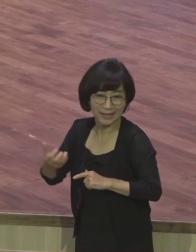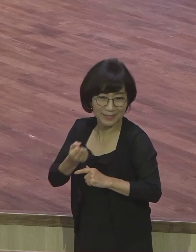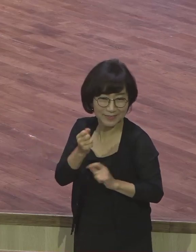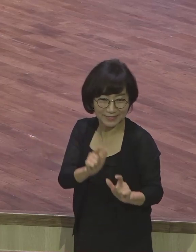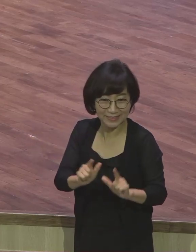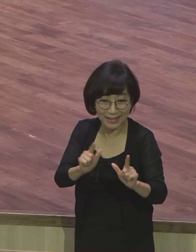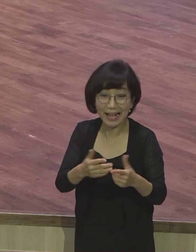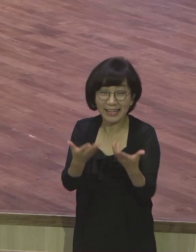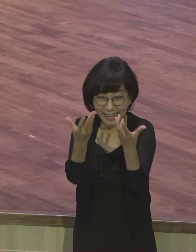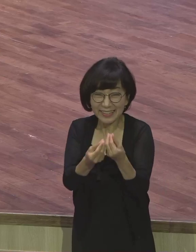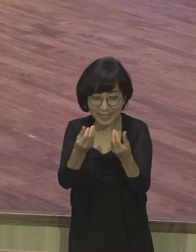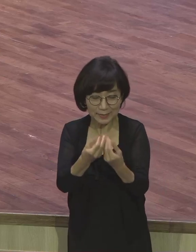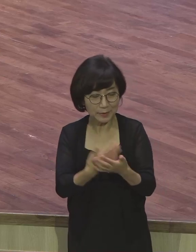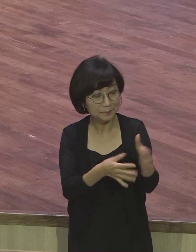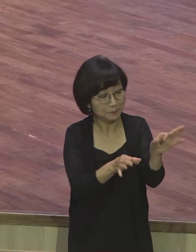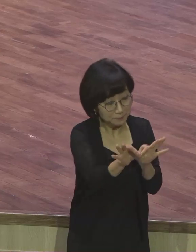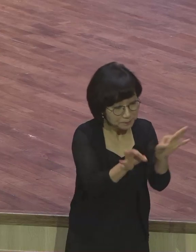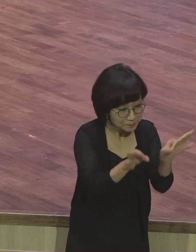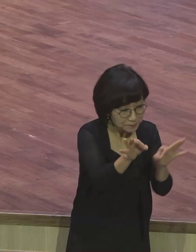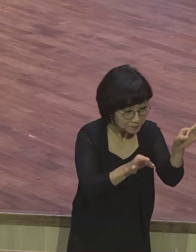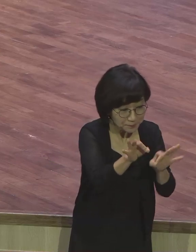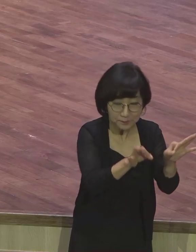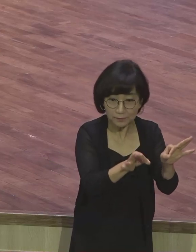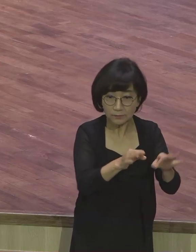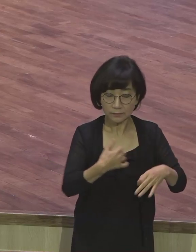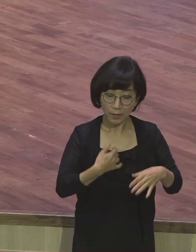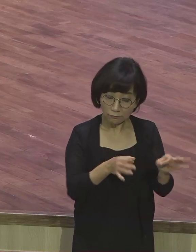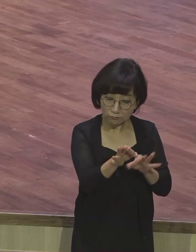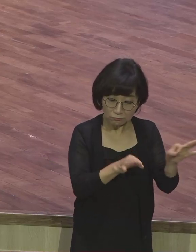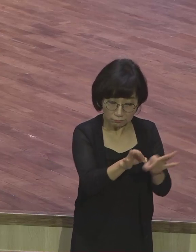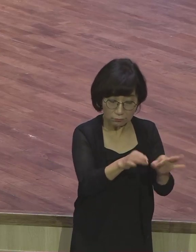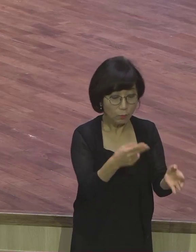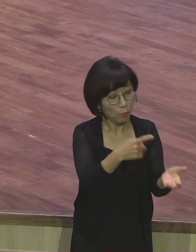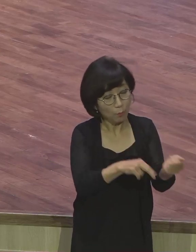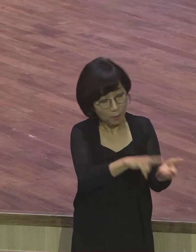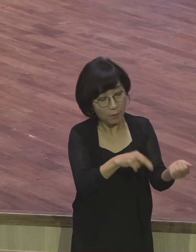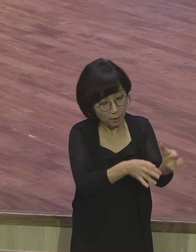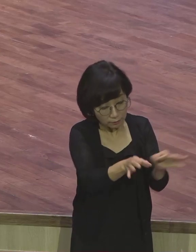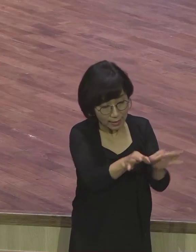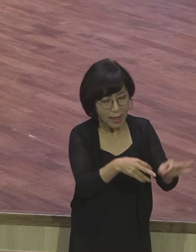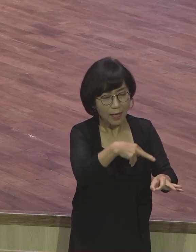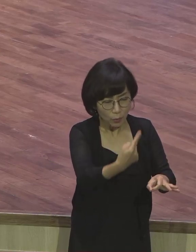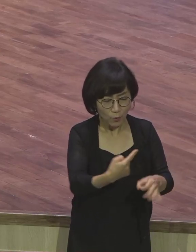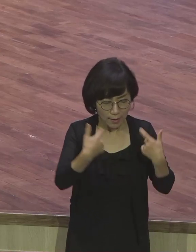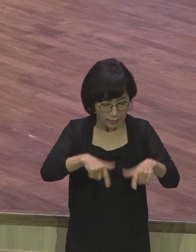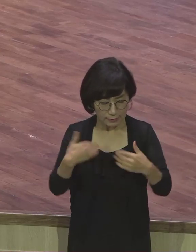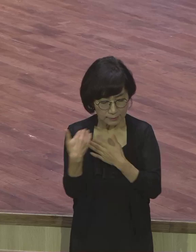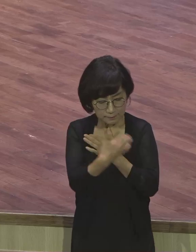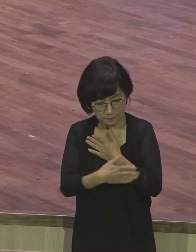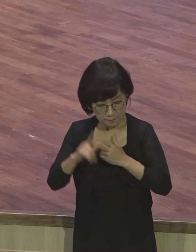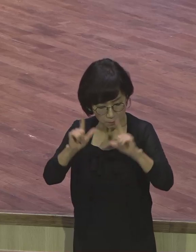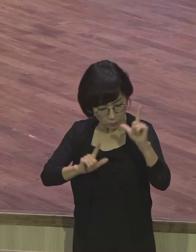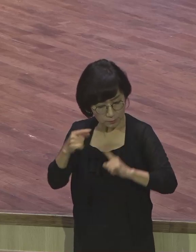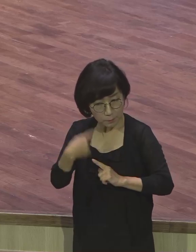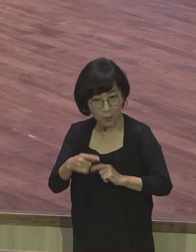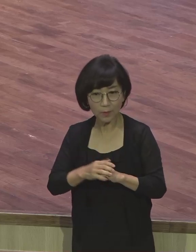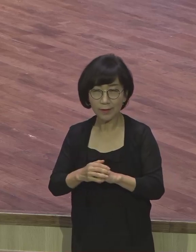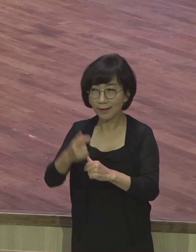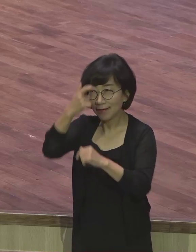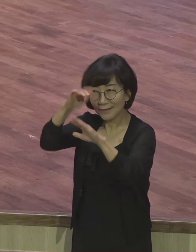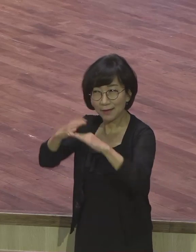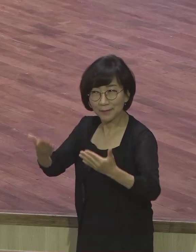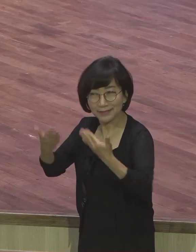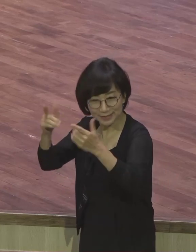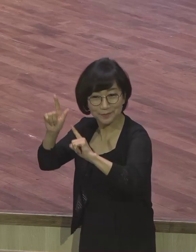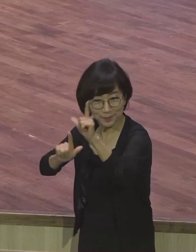시장통에 갔어도, 장사를 해도 예배 드린 자의 삶으로 살아라.